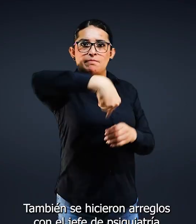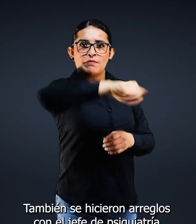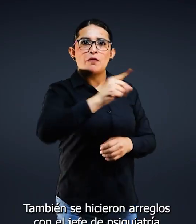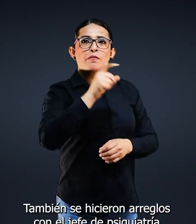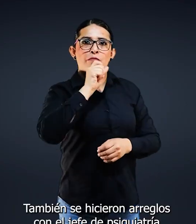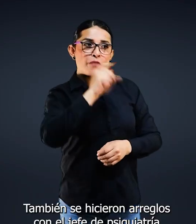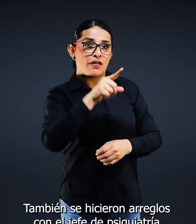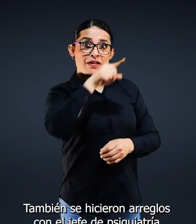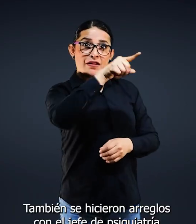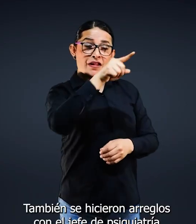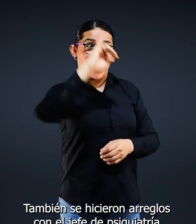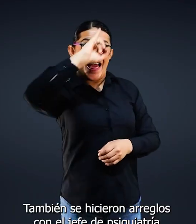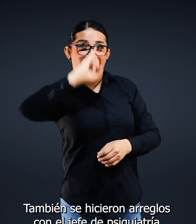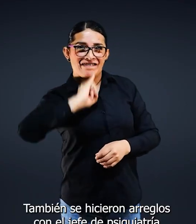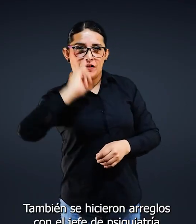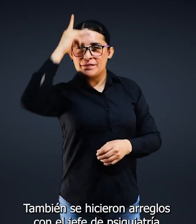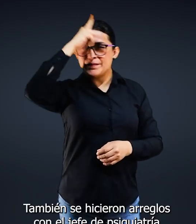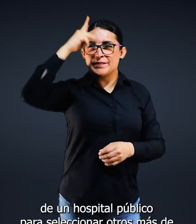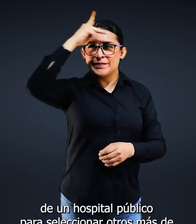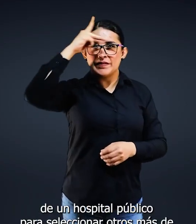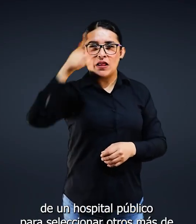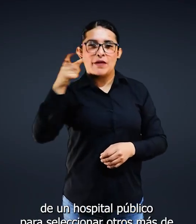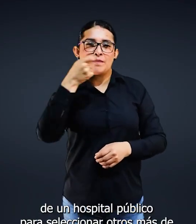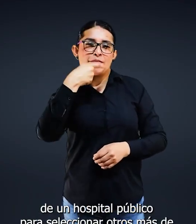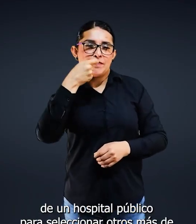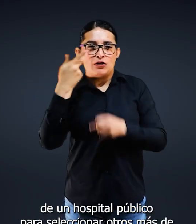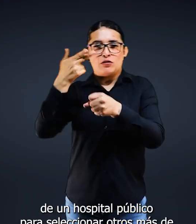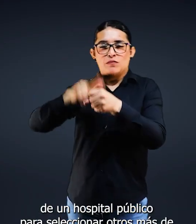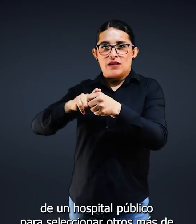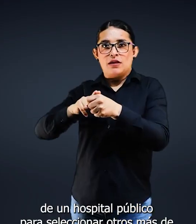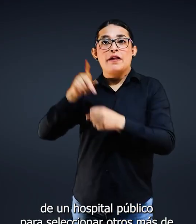También se hicieron arreglos con el jefe de psiquiatría de un hospital público para seleccionar